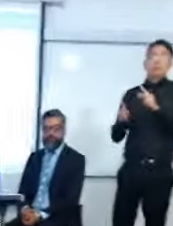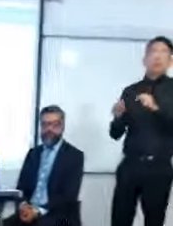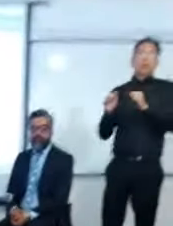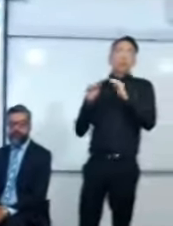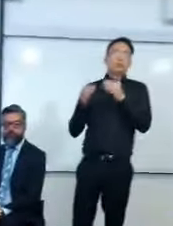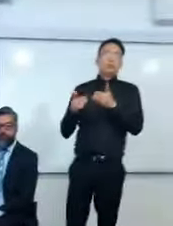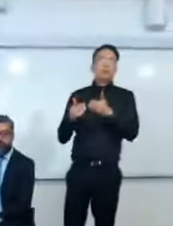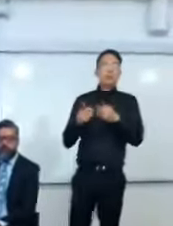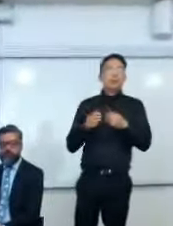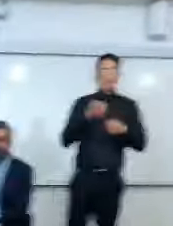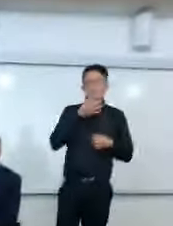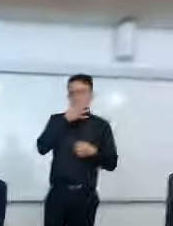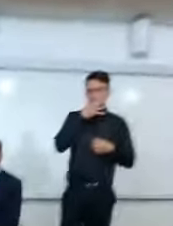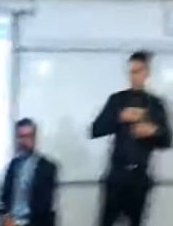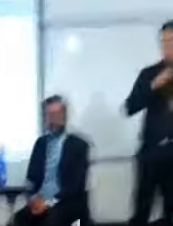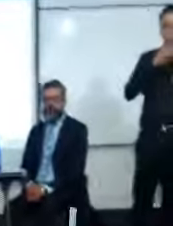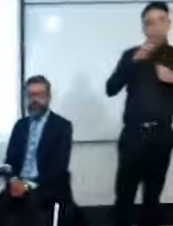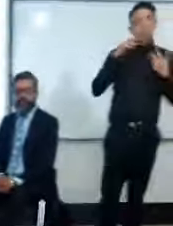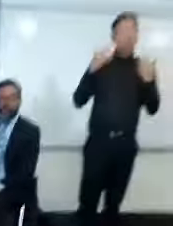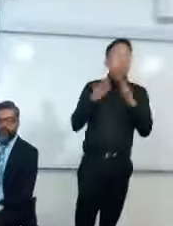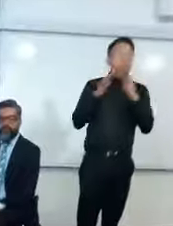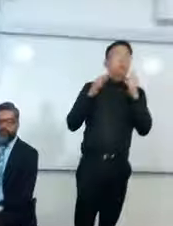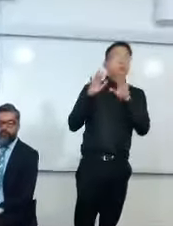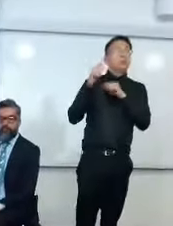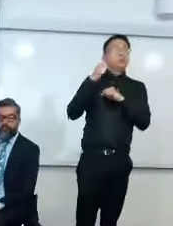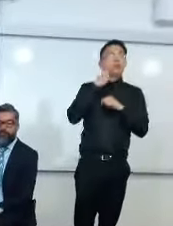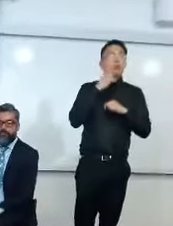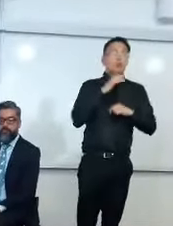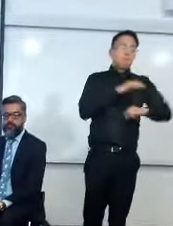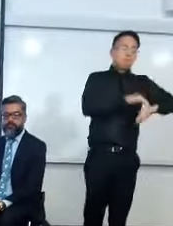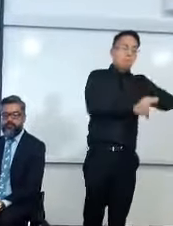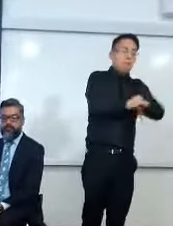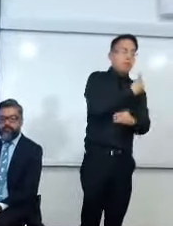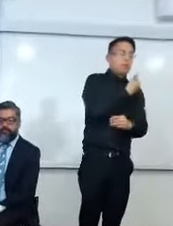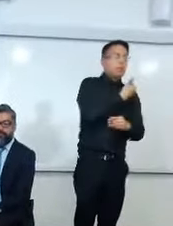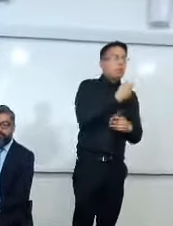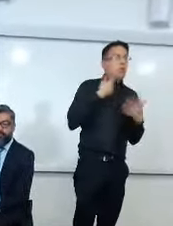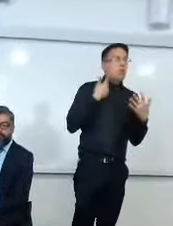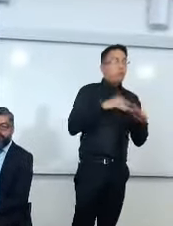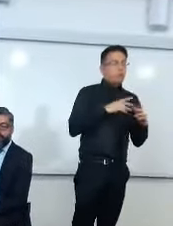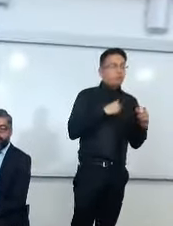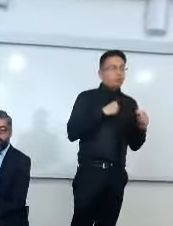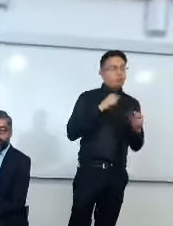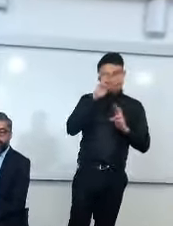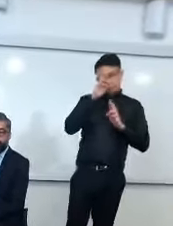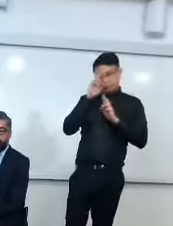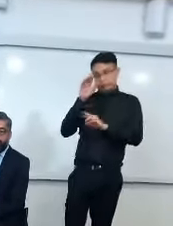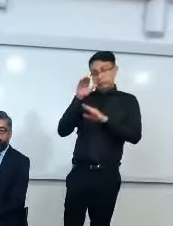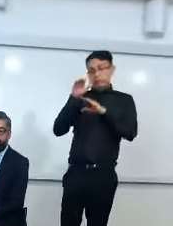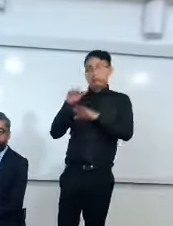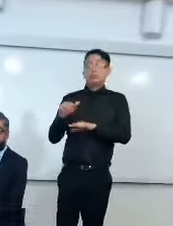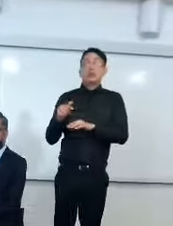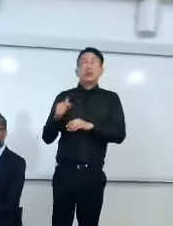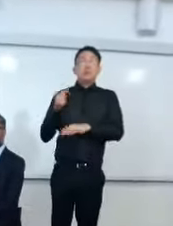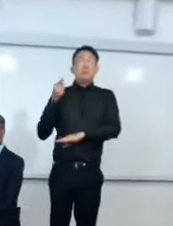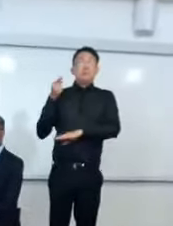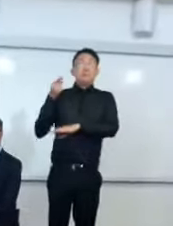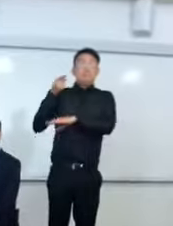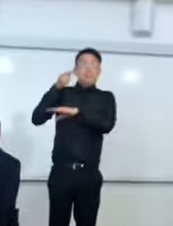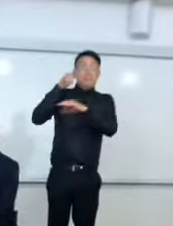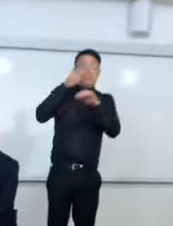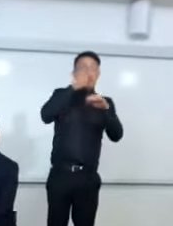lo reconocemos todo el tiempo en el Ministerio, que desde la sentencia y desde esa orden que